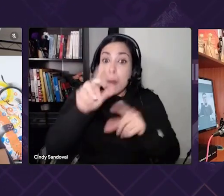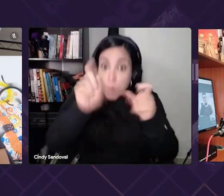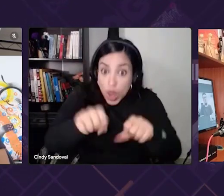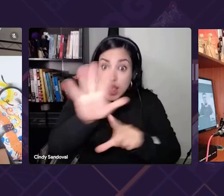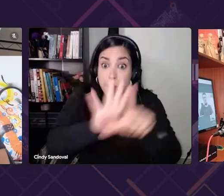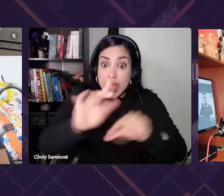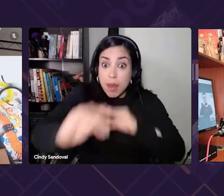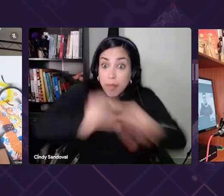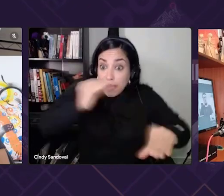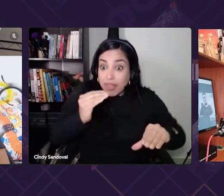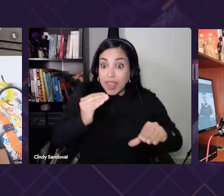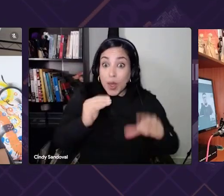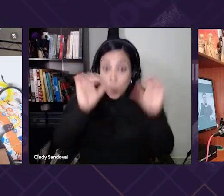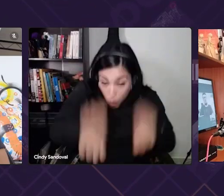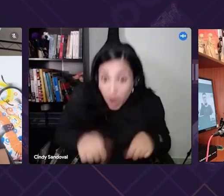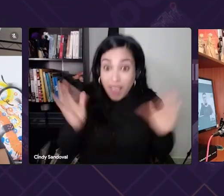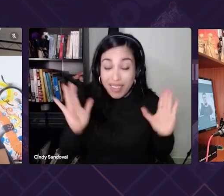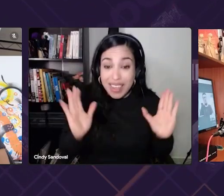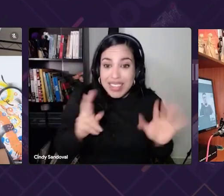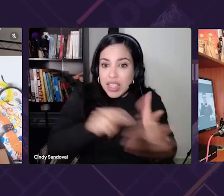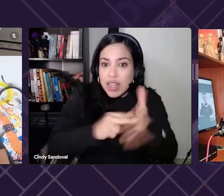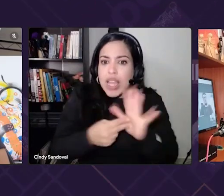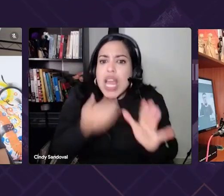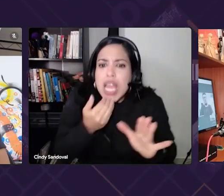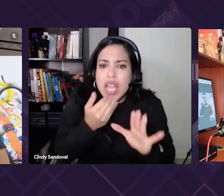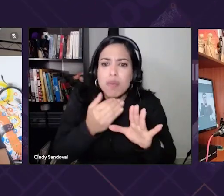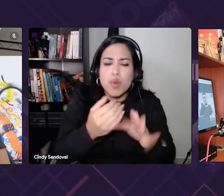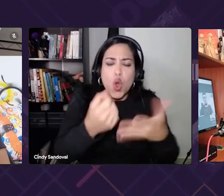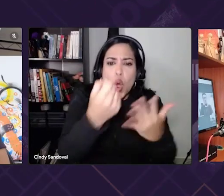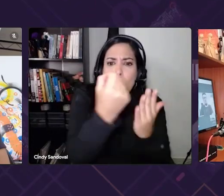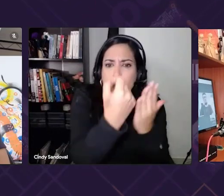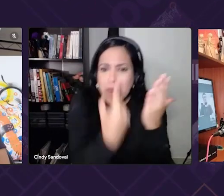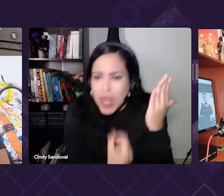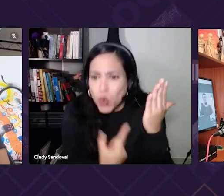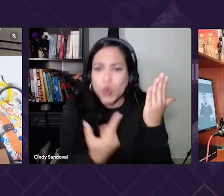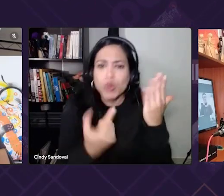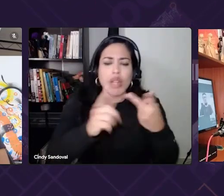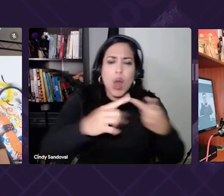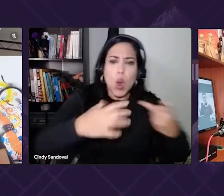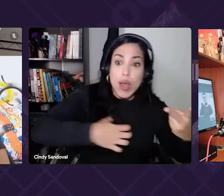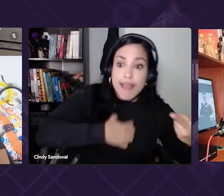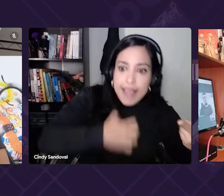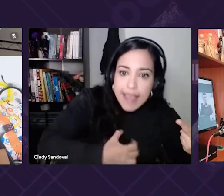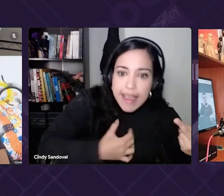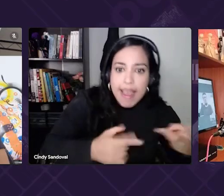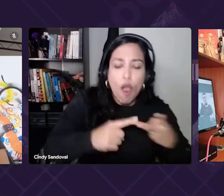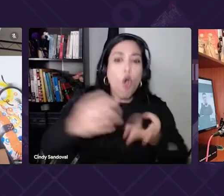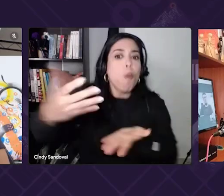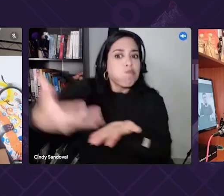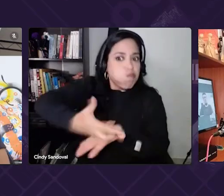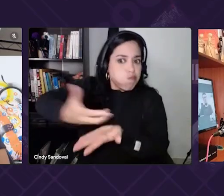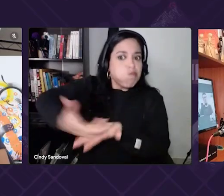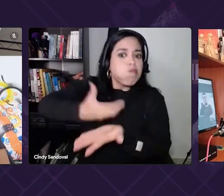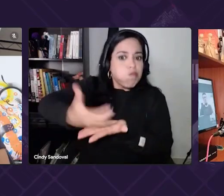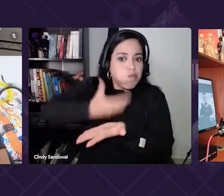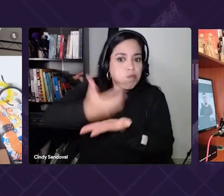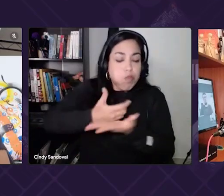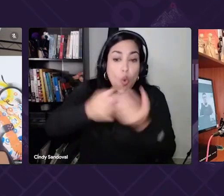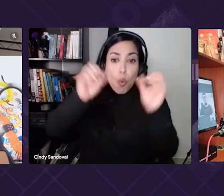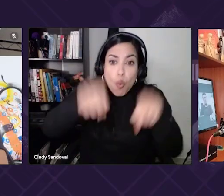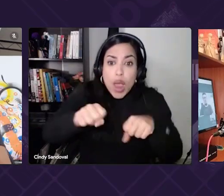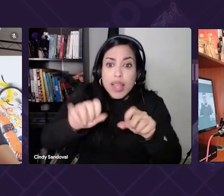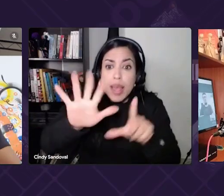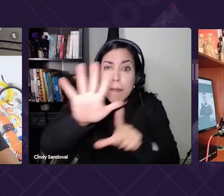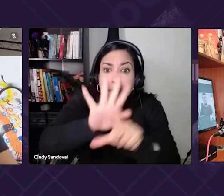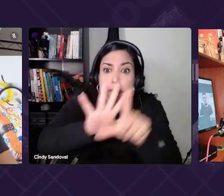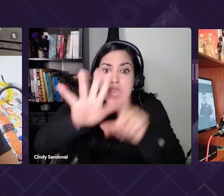videos haciendo sus comentarios, preguntas, quejas, sugerencias en